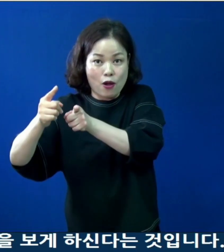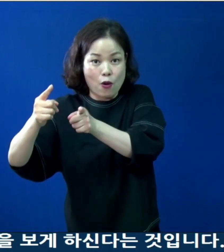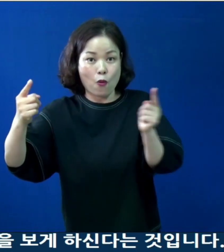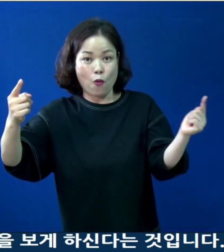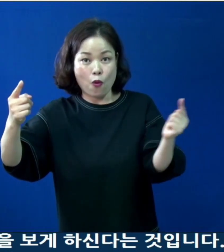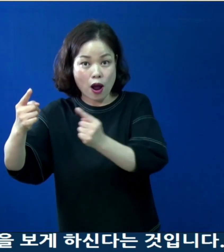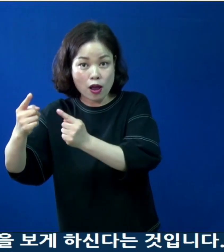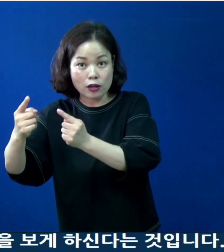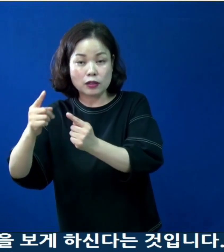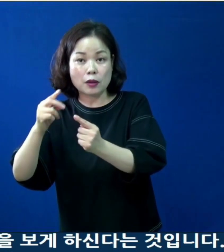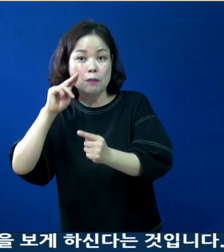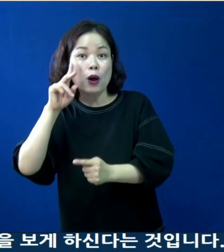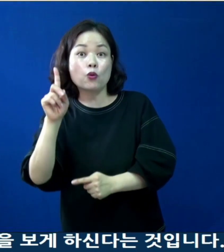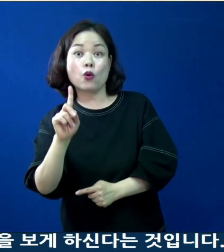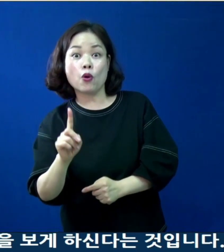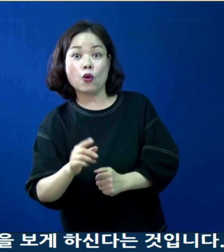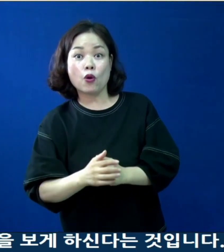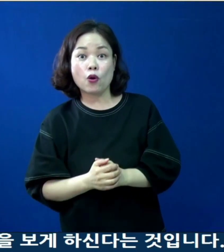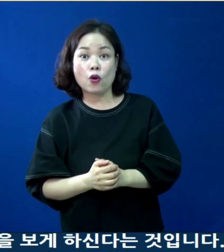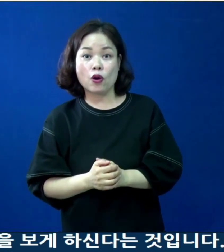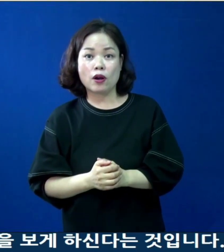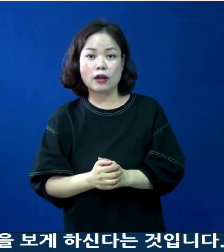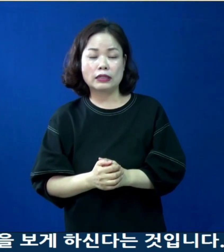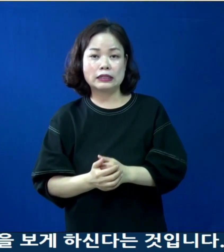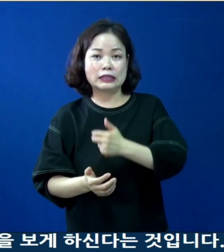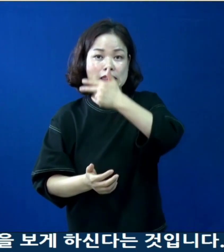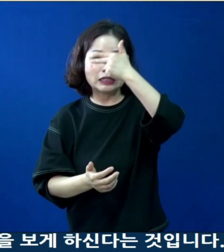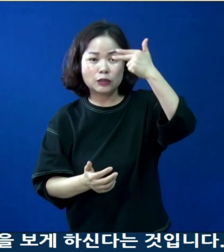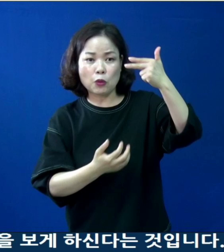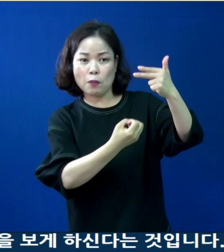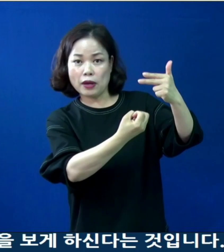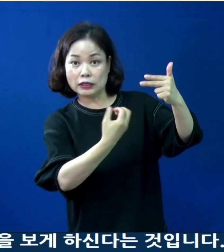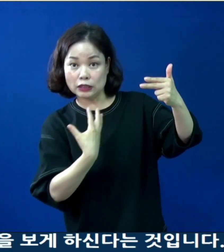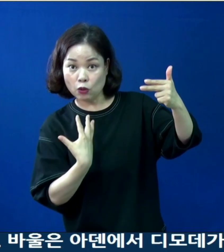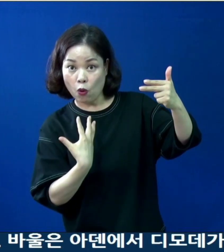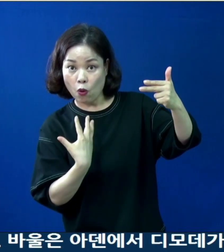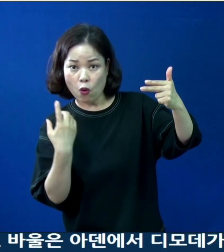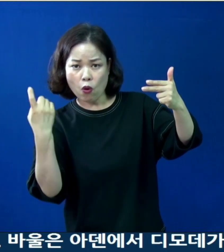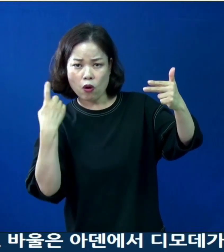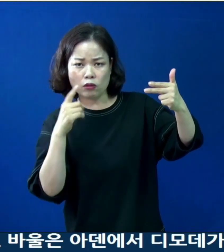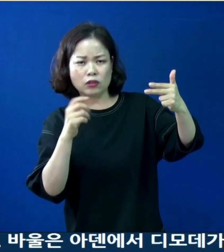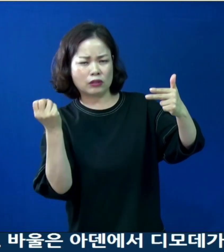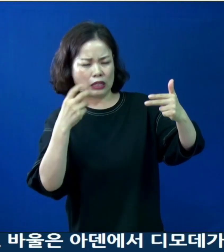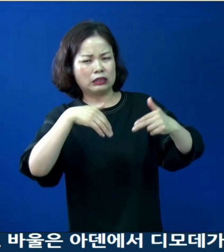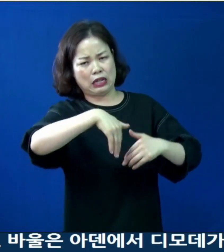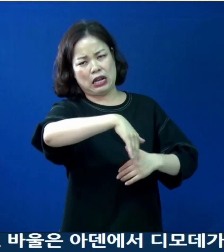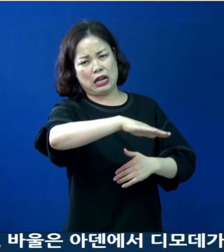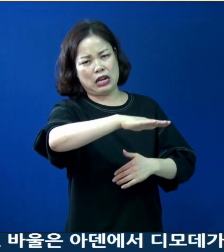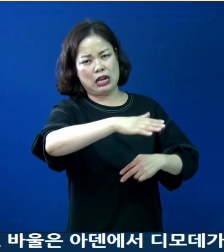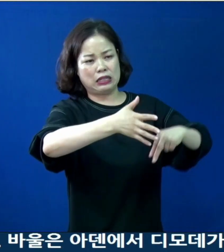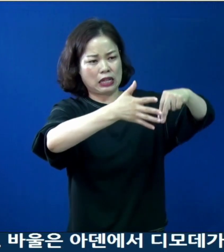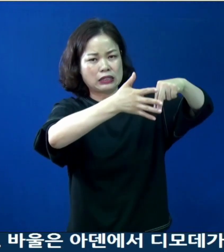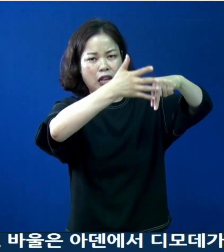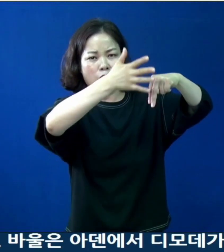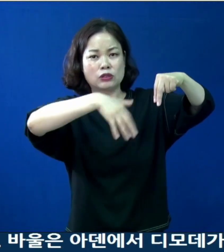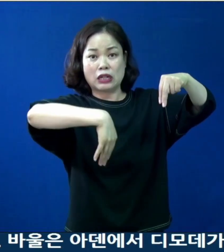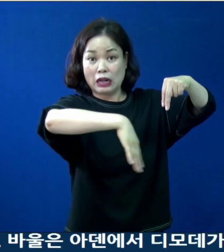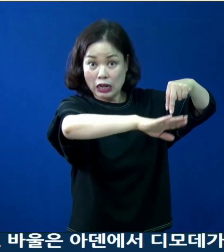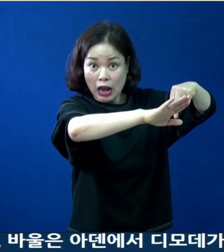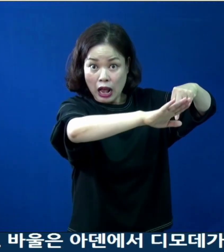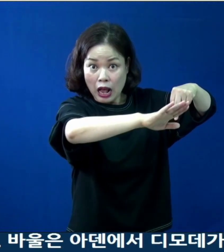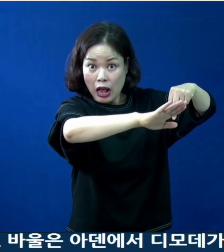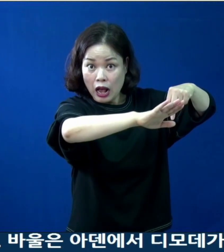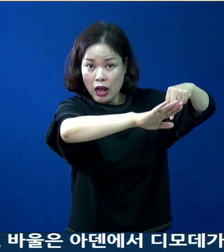아덴까지. 그런데 바울이 어떻게 하냐면요, 디모데의 이야기를 듣고 너 다시 데살로니가로 가라.